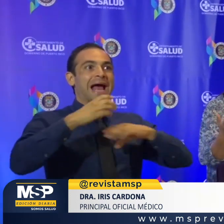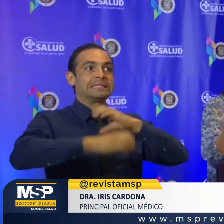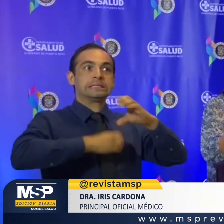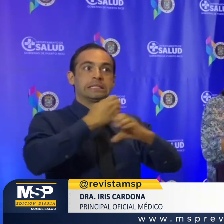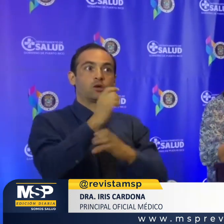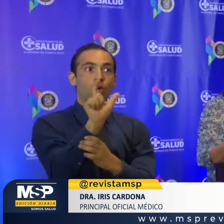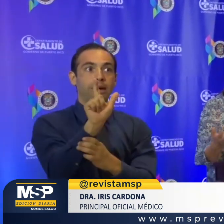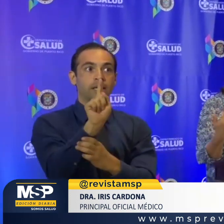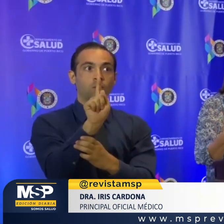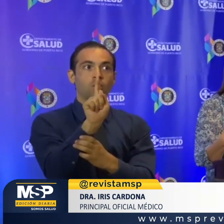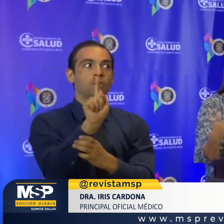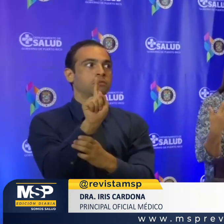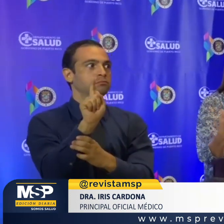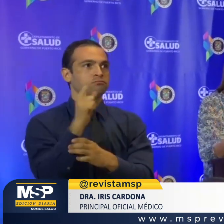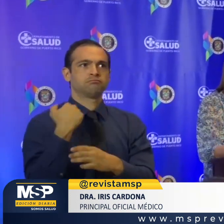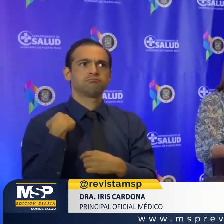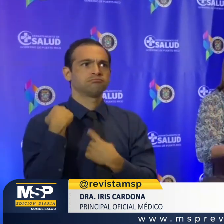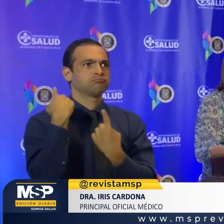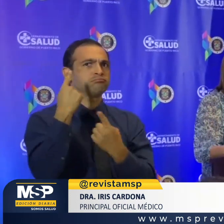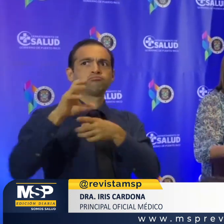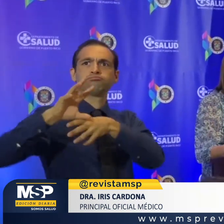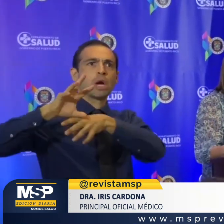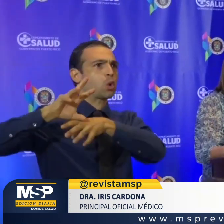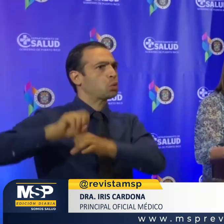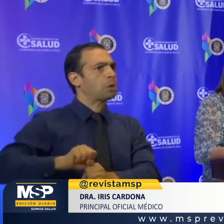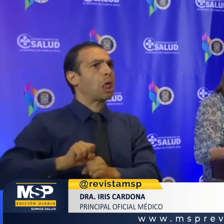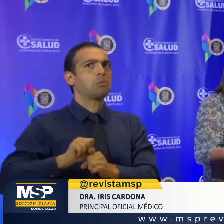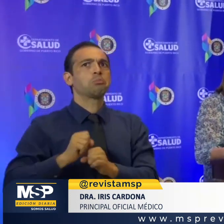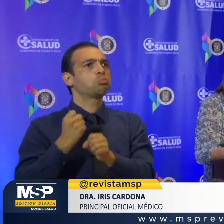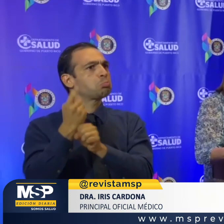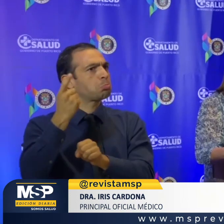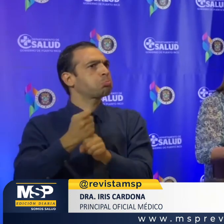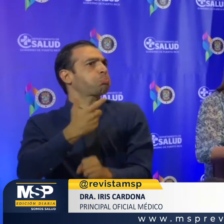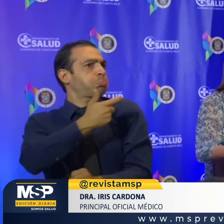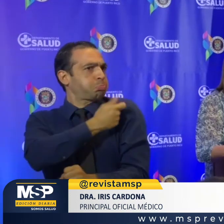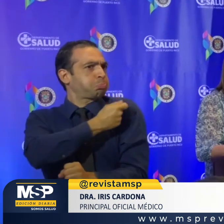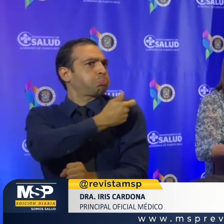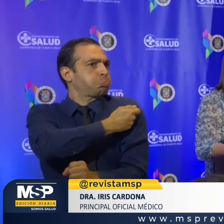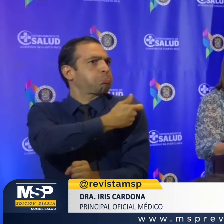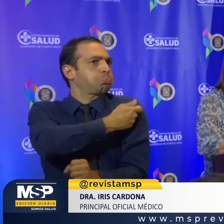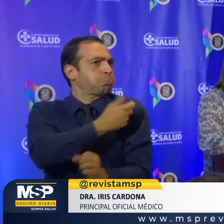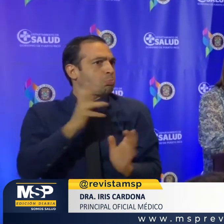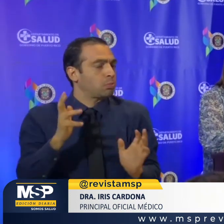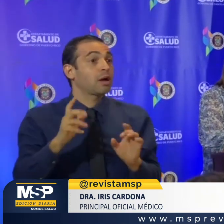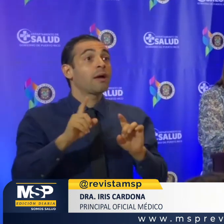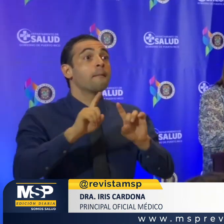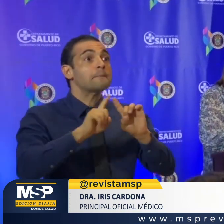ya estábamos acostumbrados a ver, algo de rutina, y ciertamente nos permite